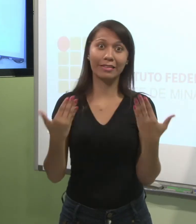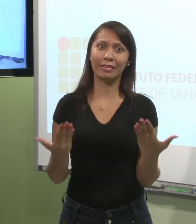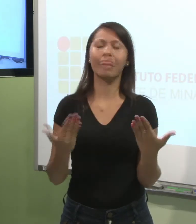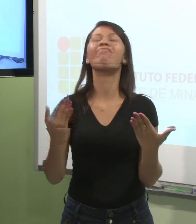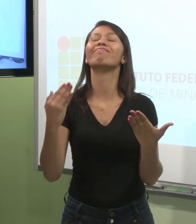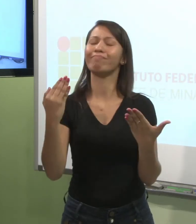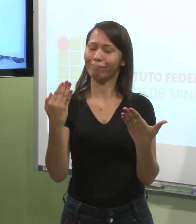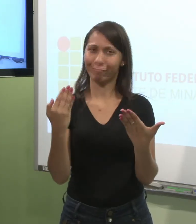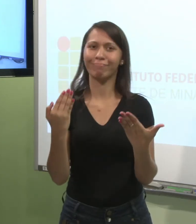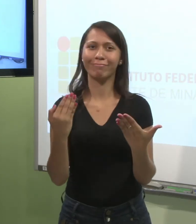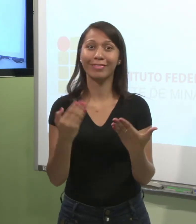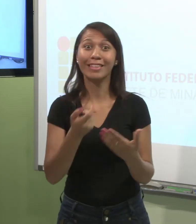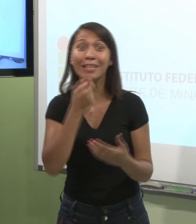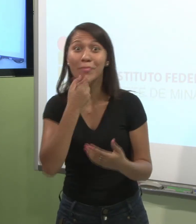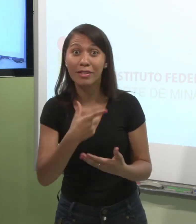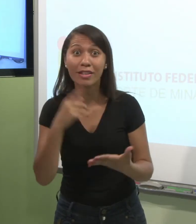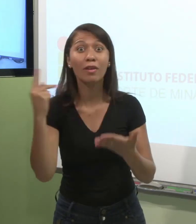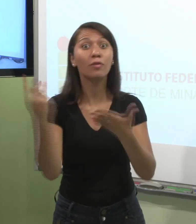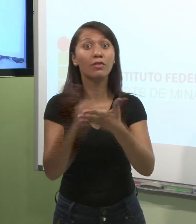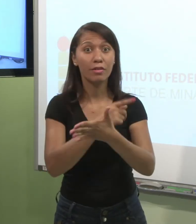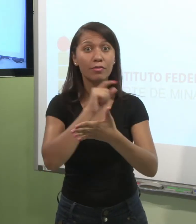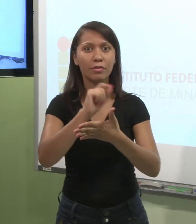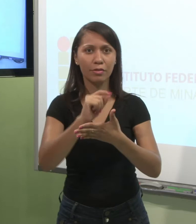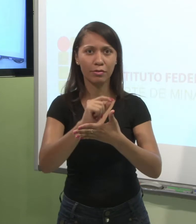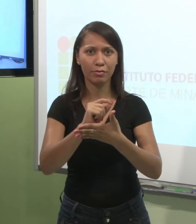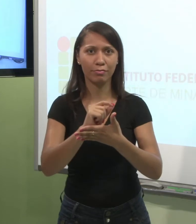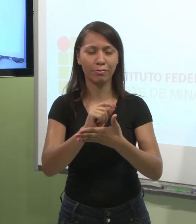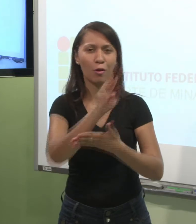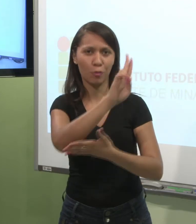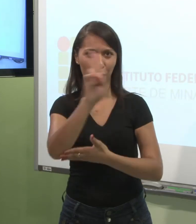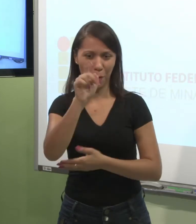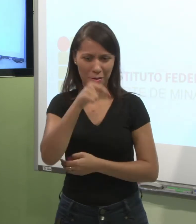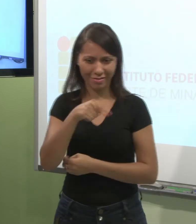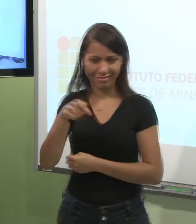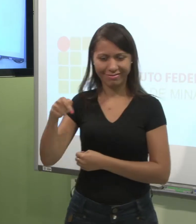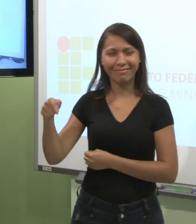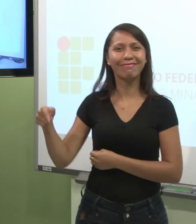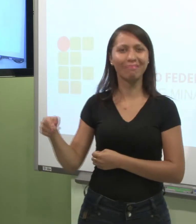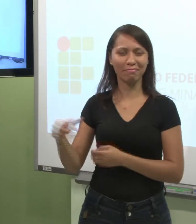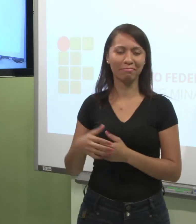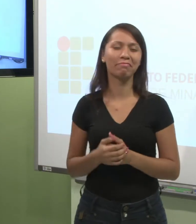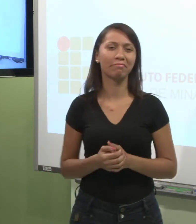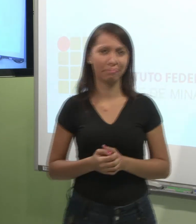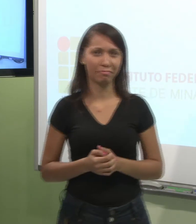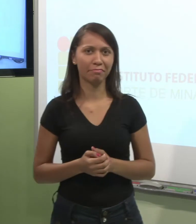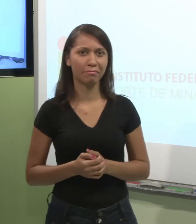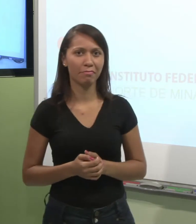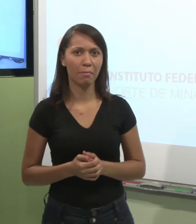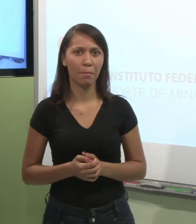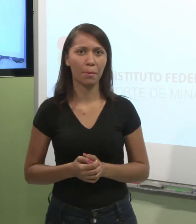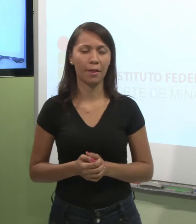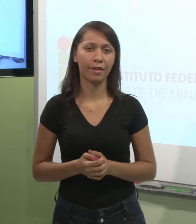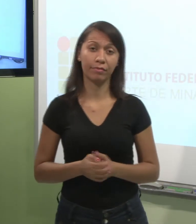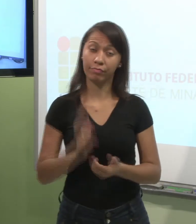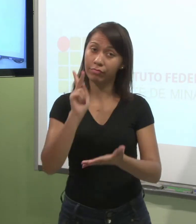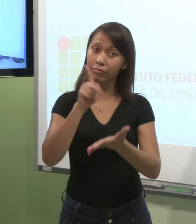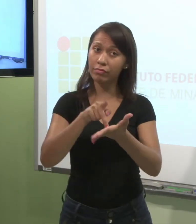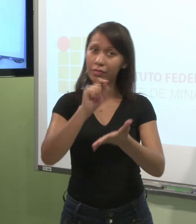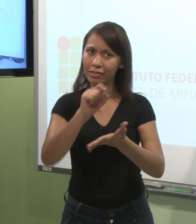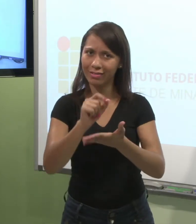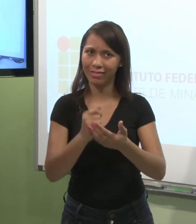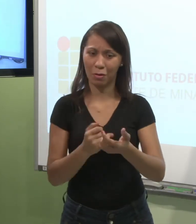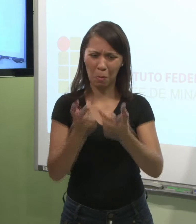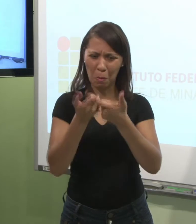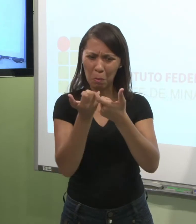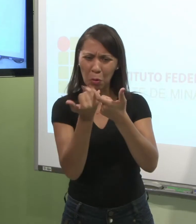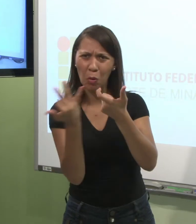E assim, essa piadinha acabou sendo chamada do emprego para a família do plural. Na realidade, o plural